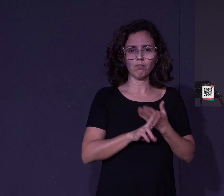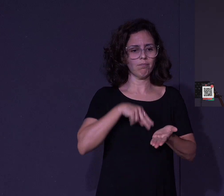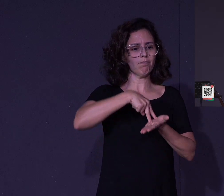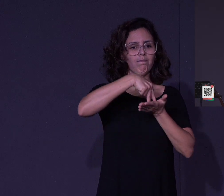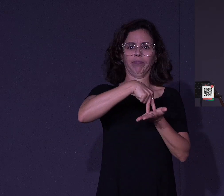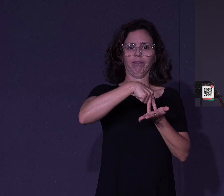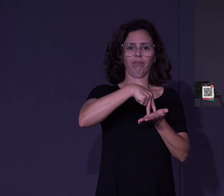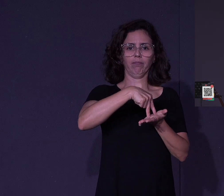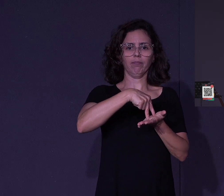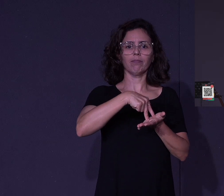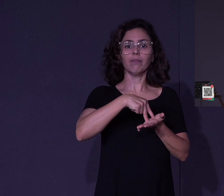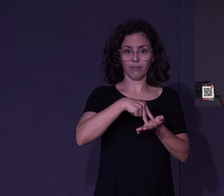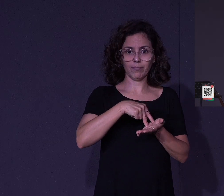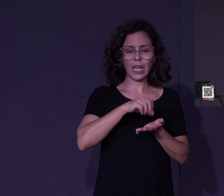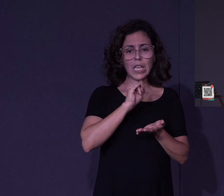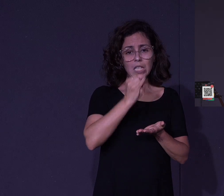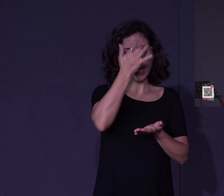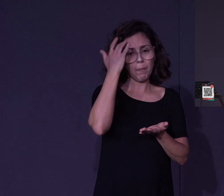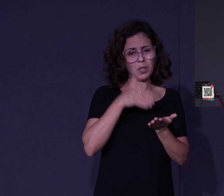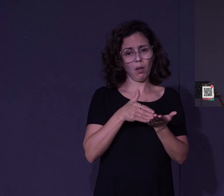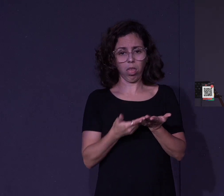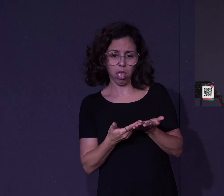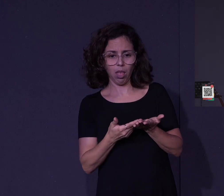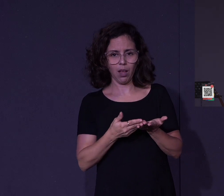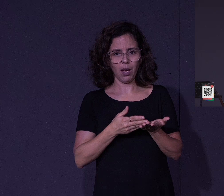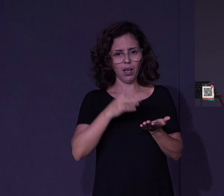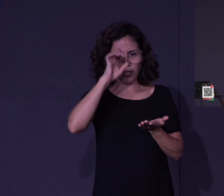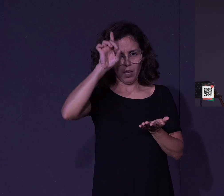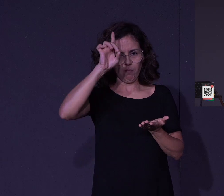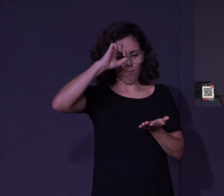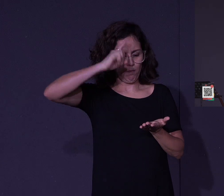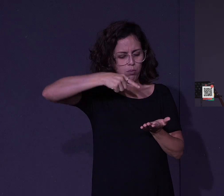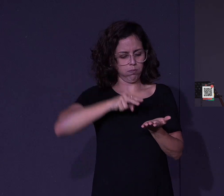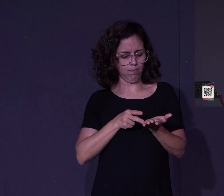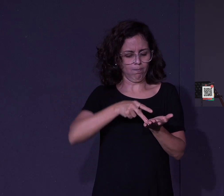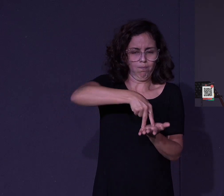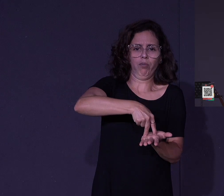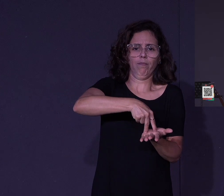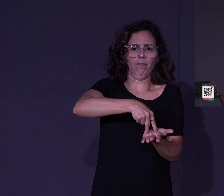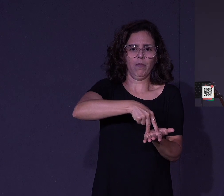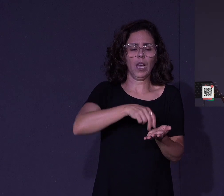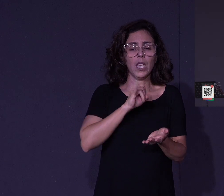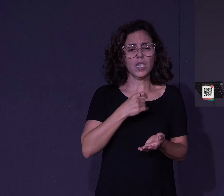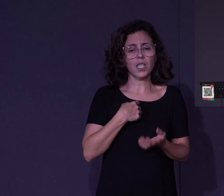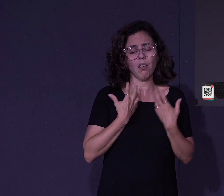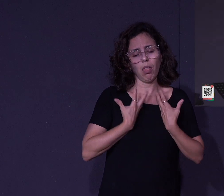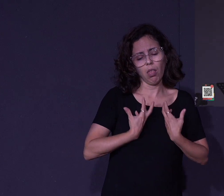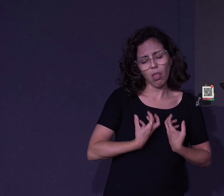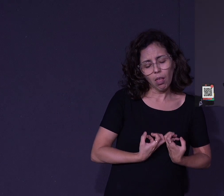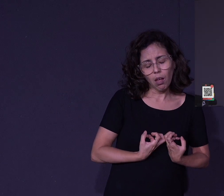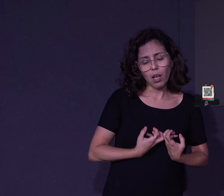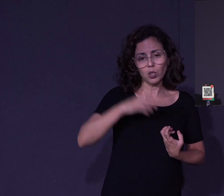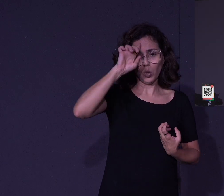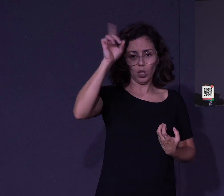aquele que tem poder para levantar o caído, aquele que tem poder para renovar o cansado, aquele que tem poder para te dizer hoje, você